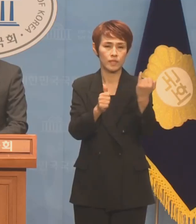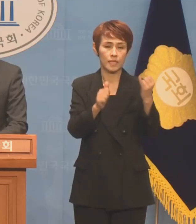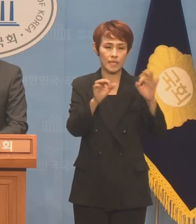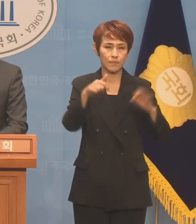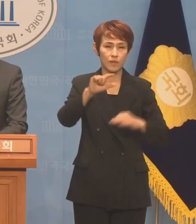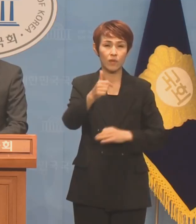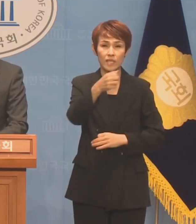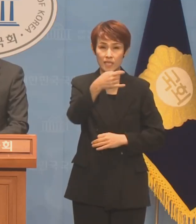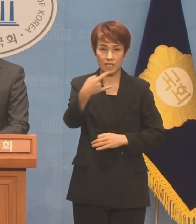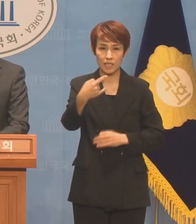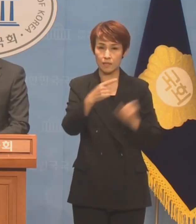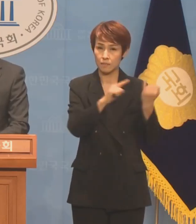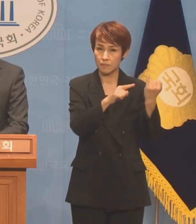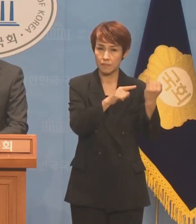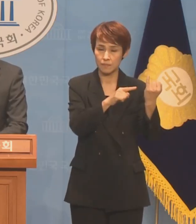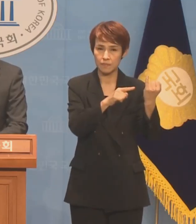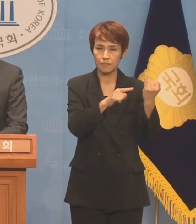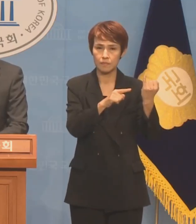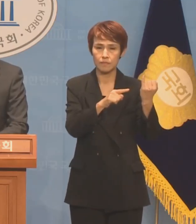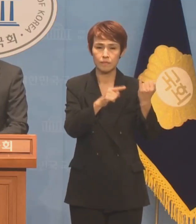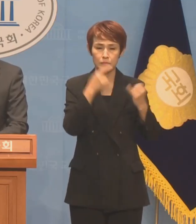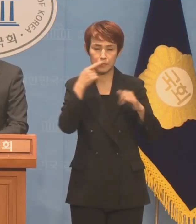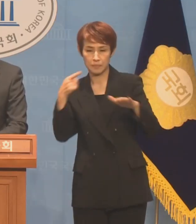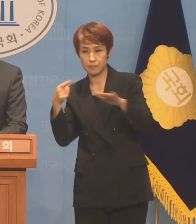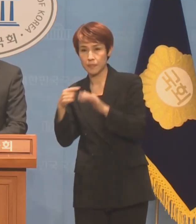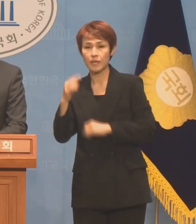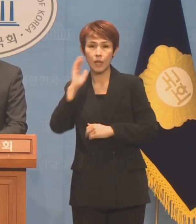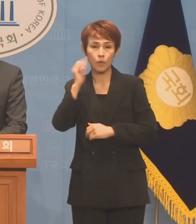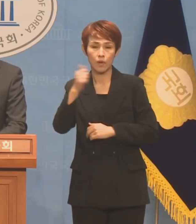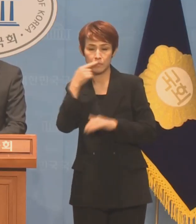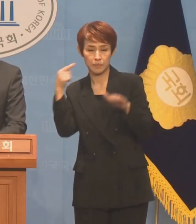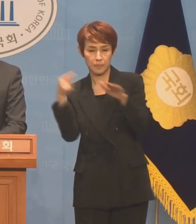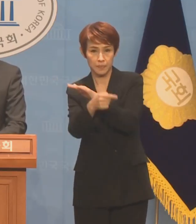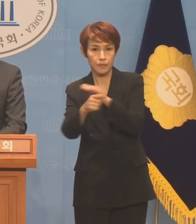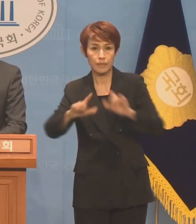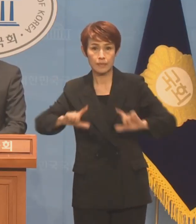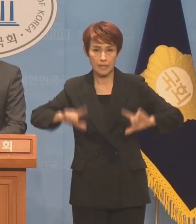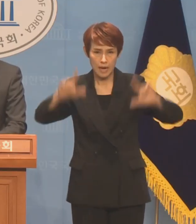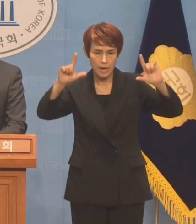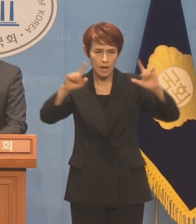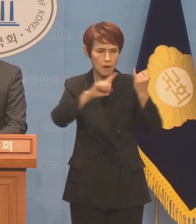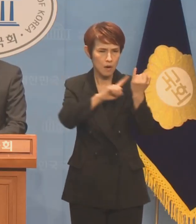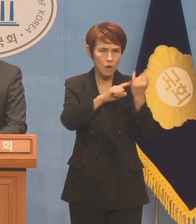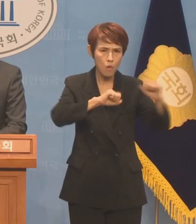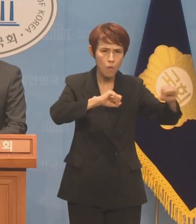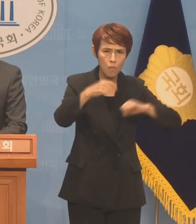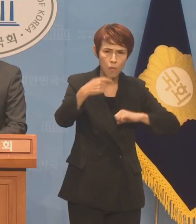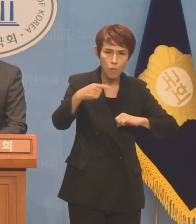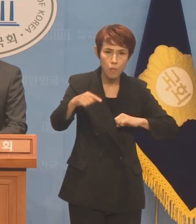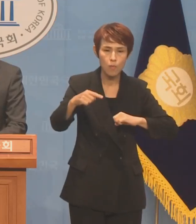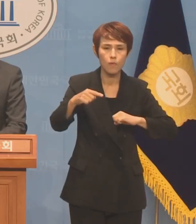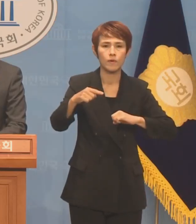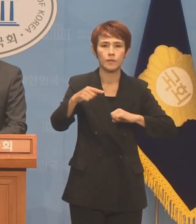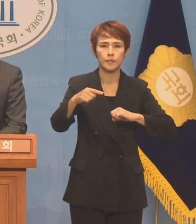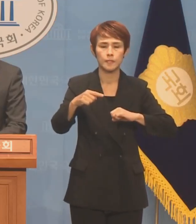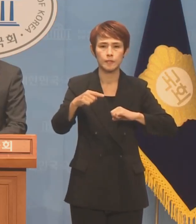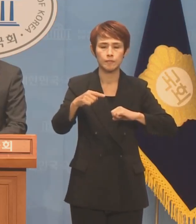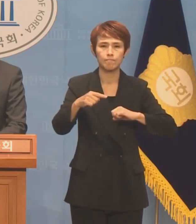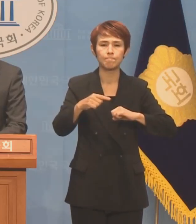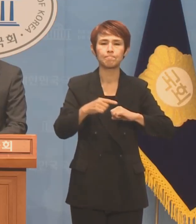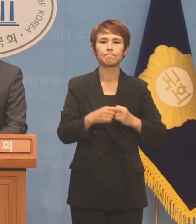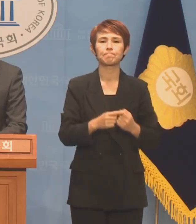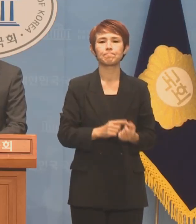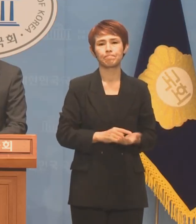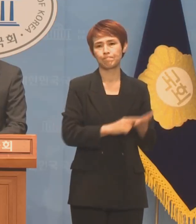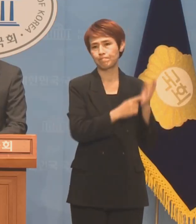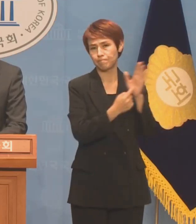부인인 김건희 씨의 계엄 당일 의혹에 대해서 폭로 및 취재 요청을 드리고자